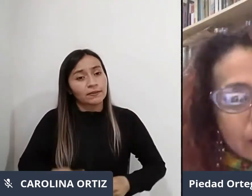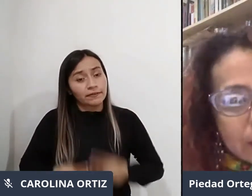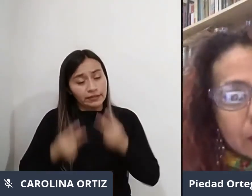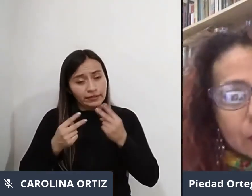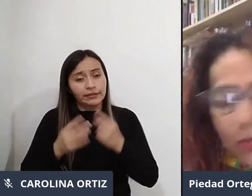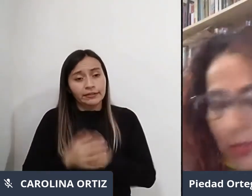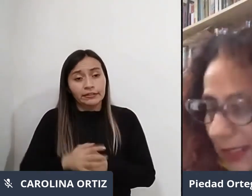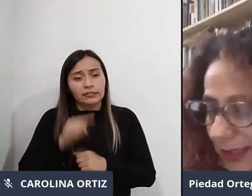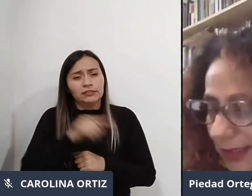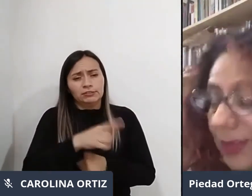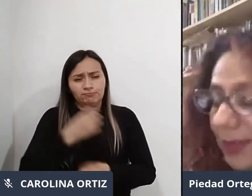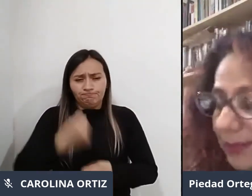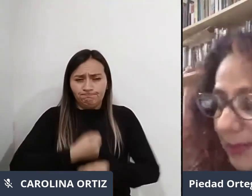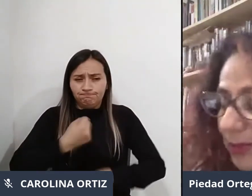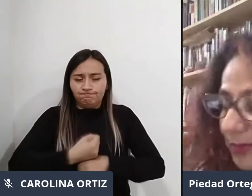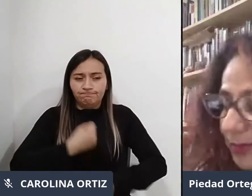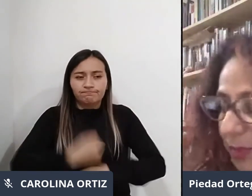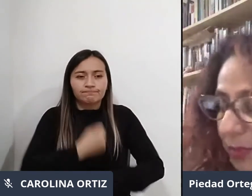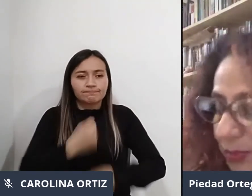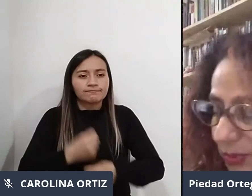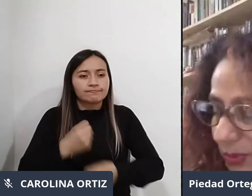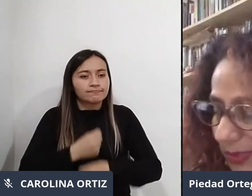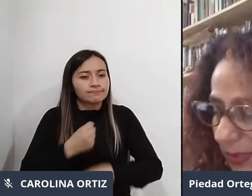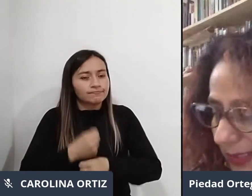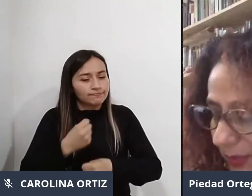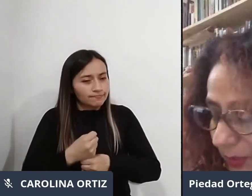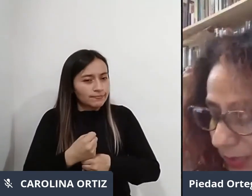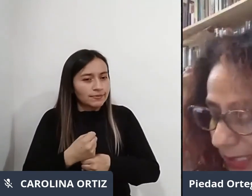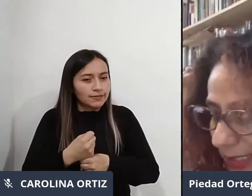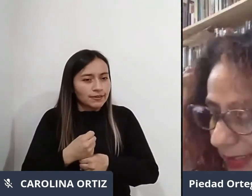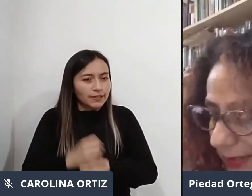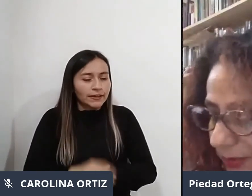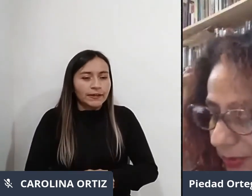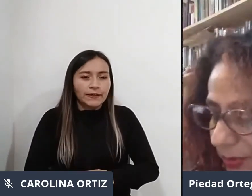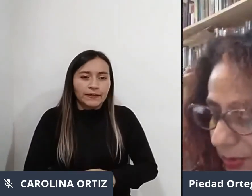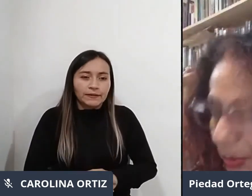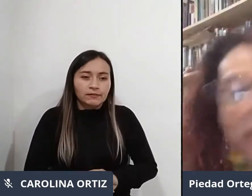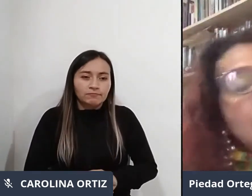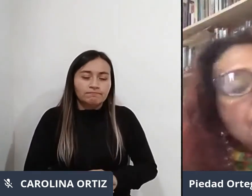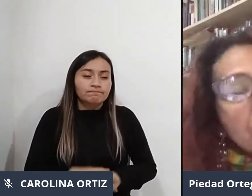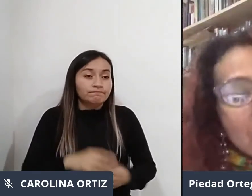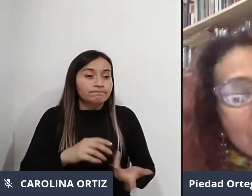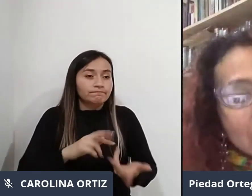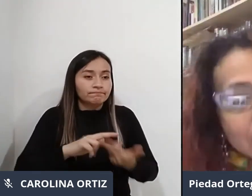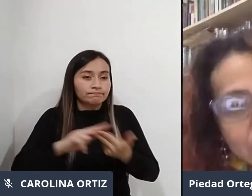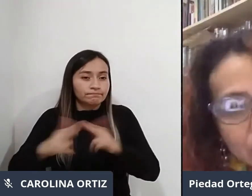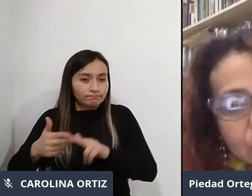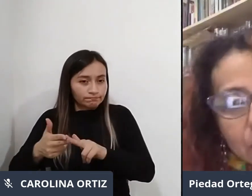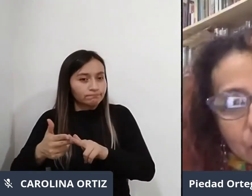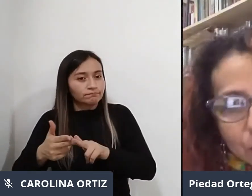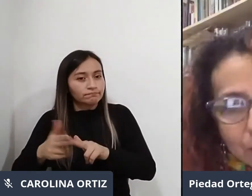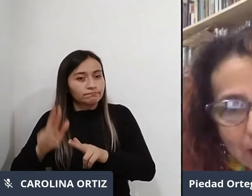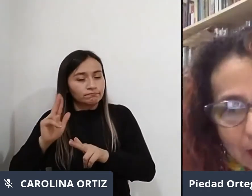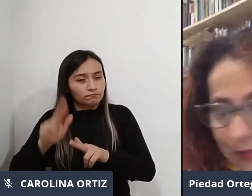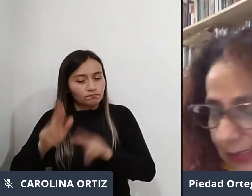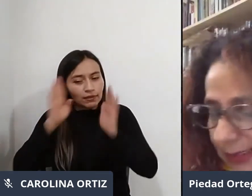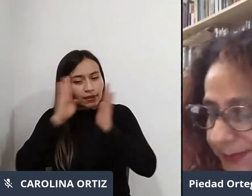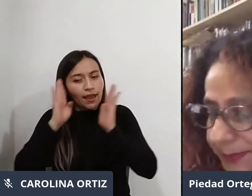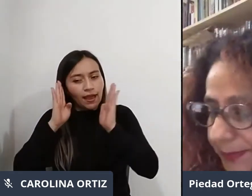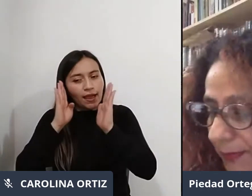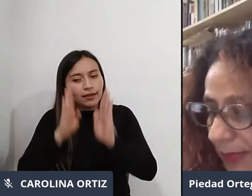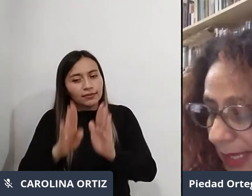trabajador interno, un profundo trabajador en torno a la atención psicosocial,